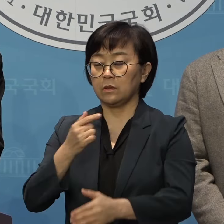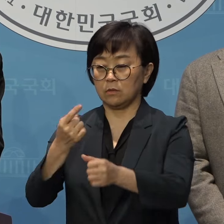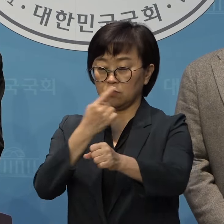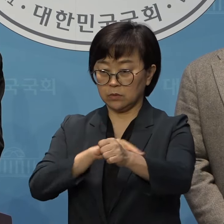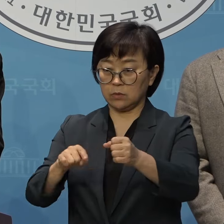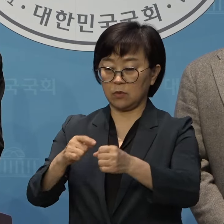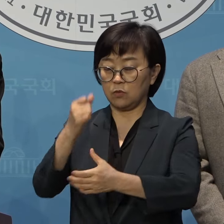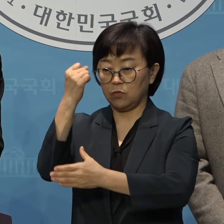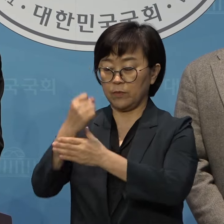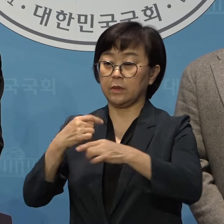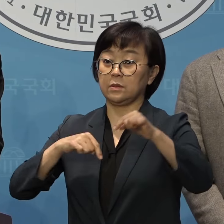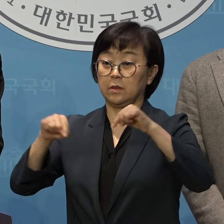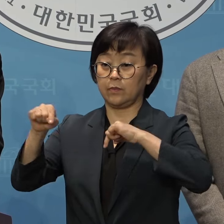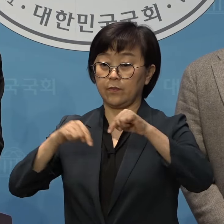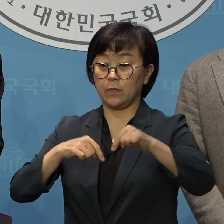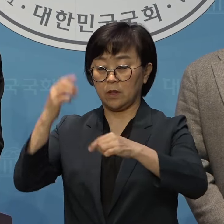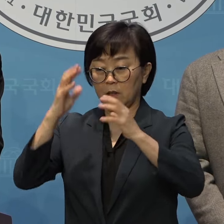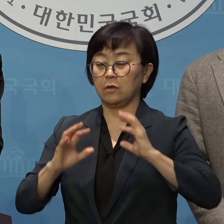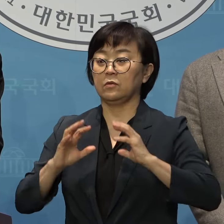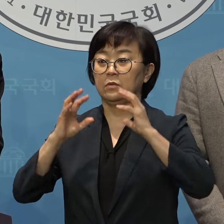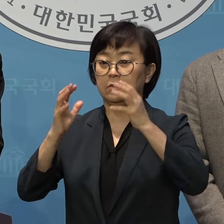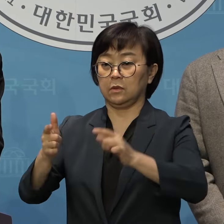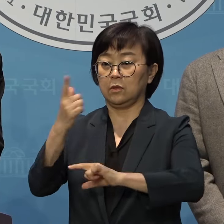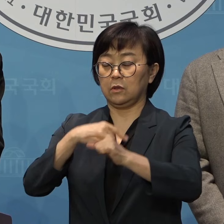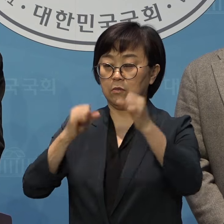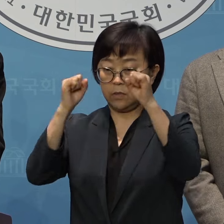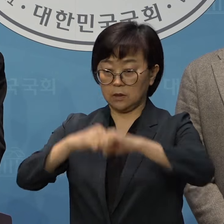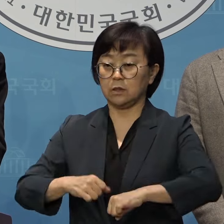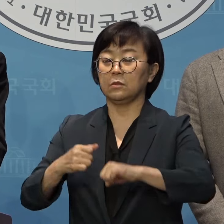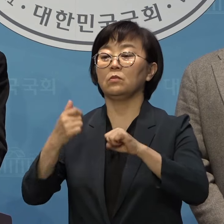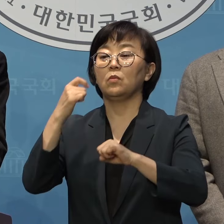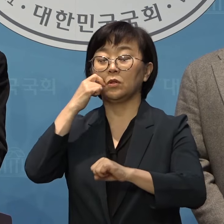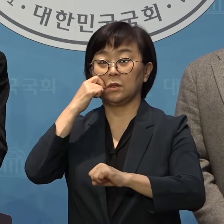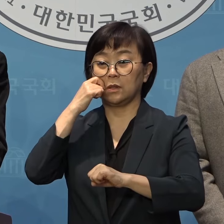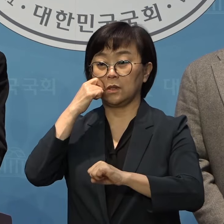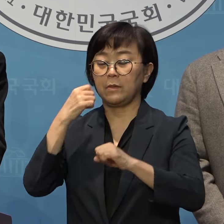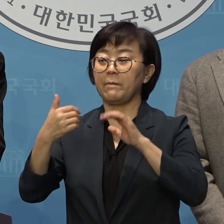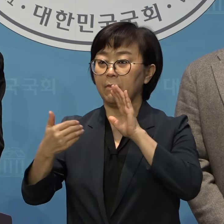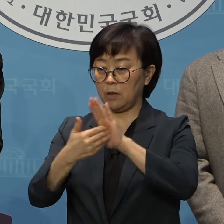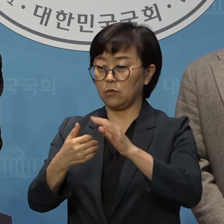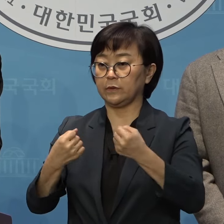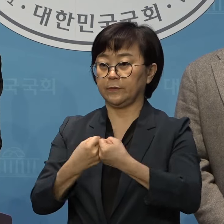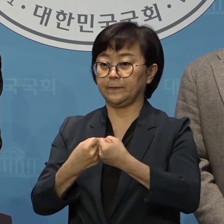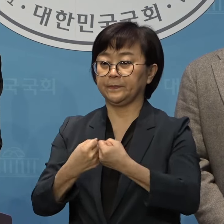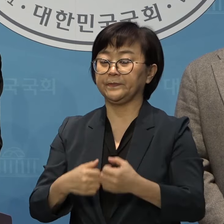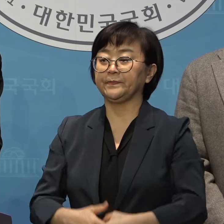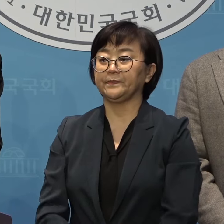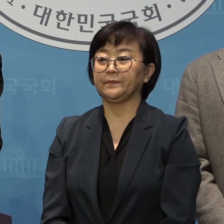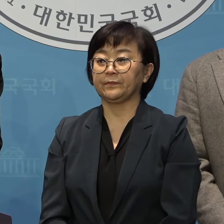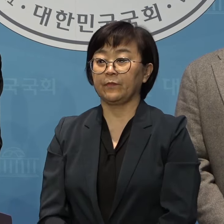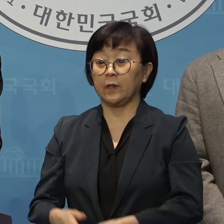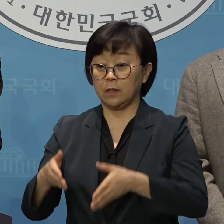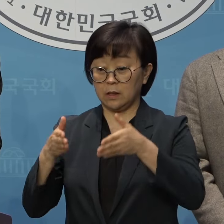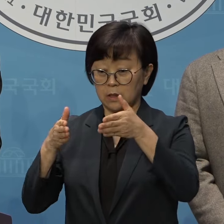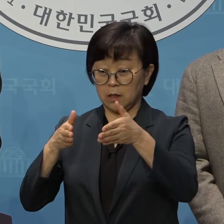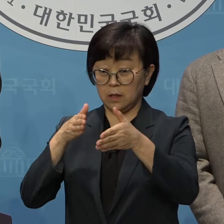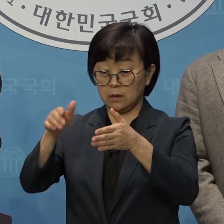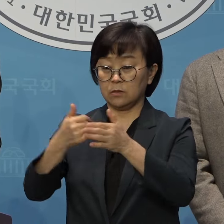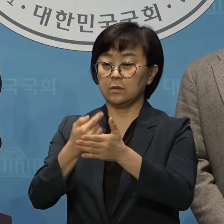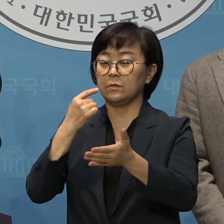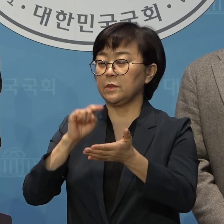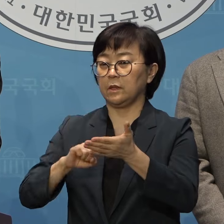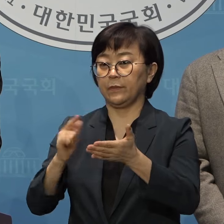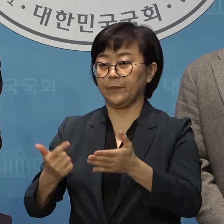무능하고 부패한 정치가 대한민국을 더는 망가뜨리지 못하도록 싸우겠습니다. 그 길은 쉽지 않은